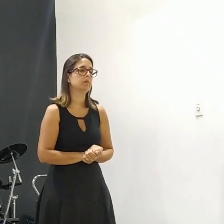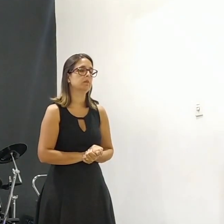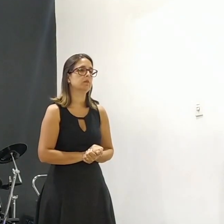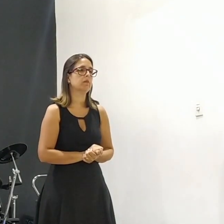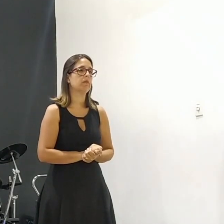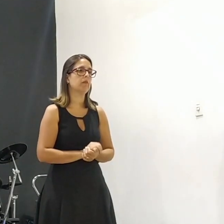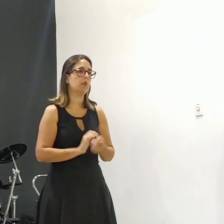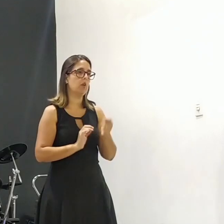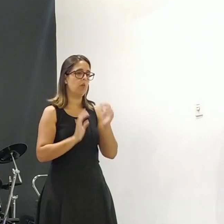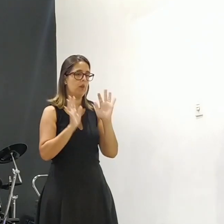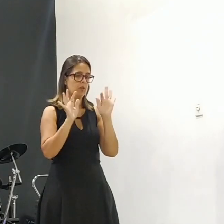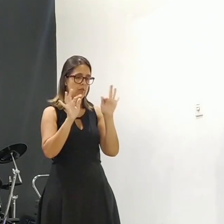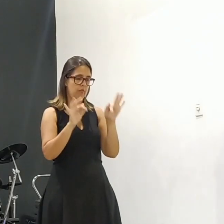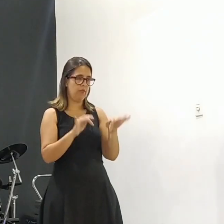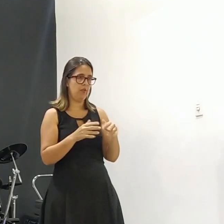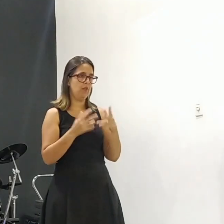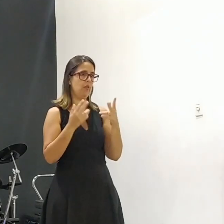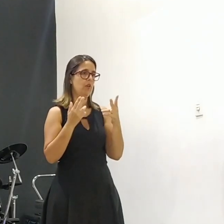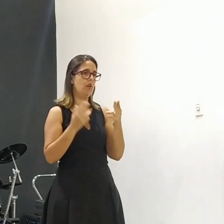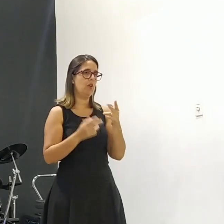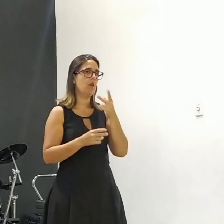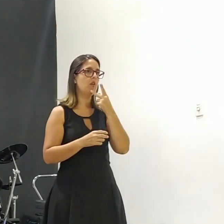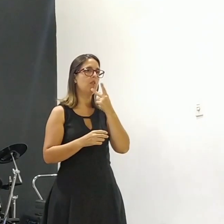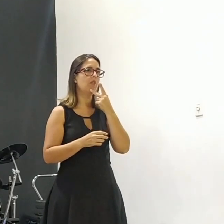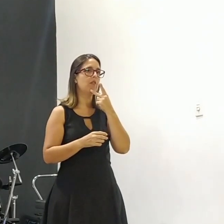partindo para o final, como diz o diácono Grego.